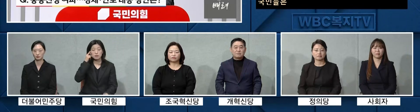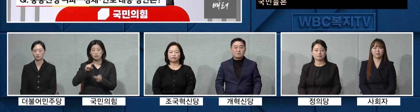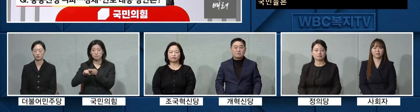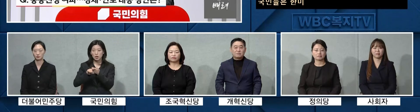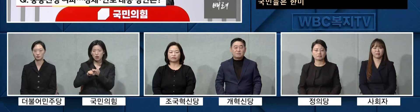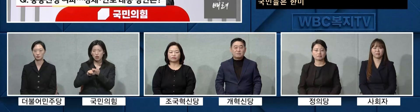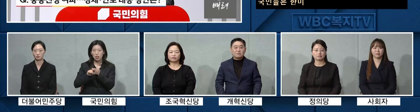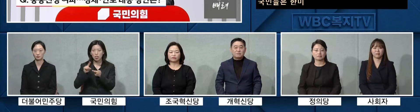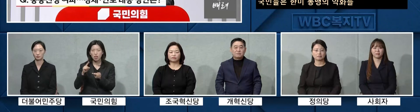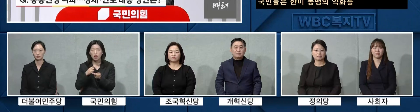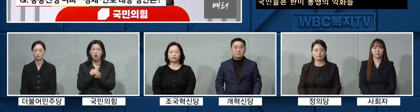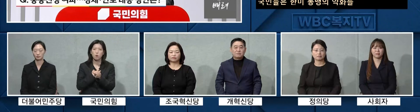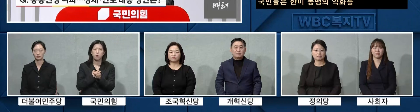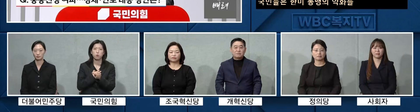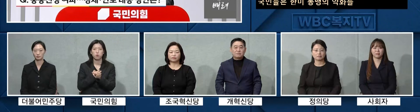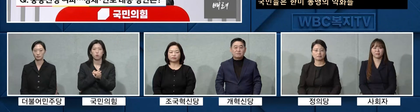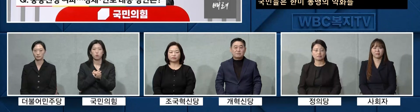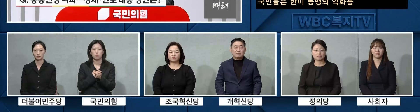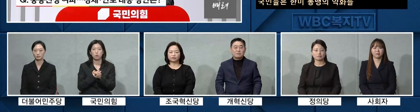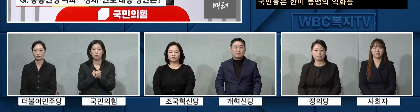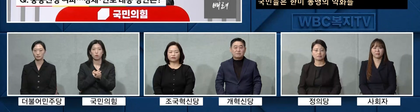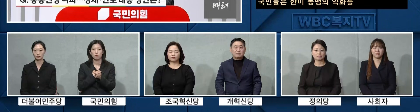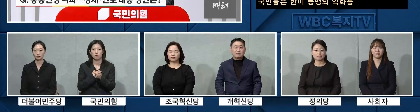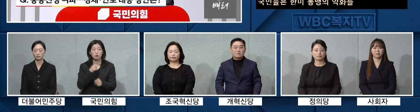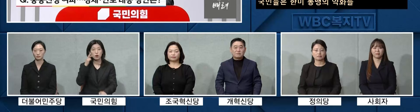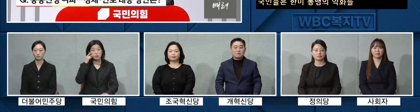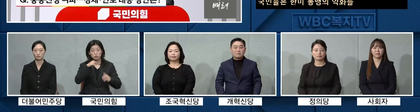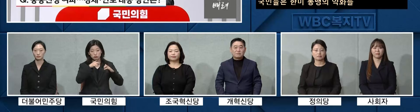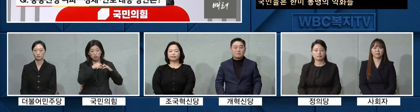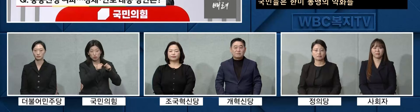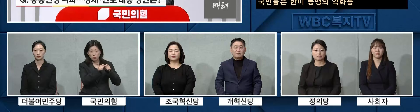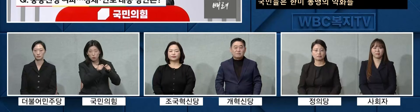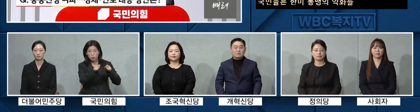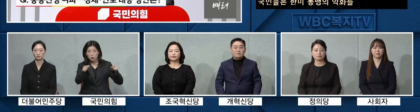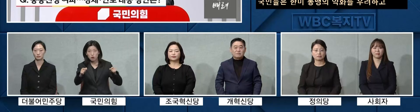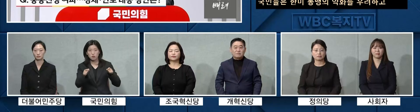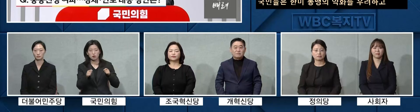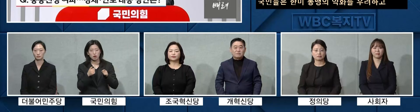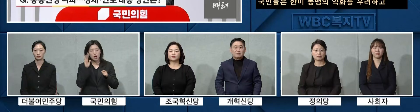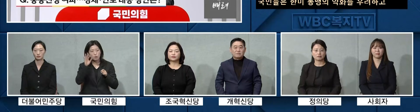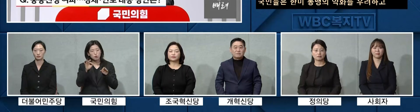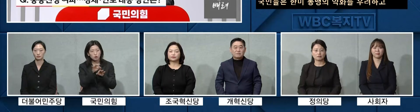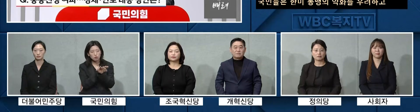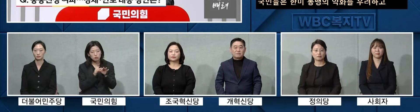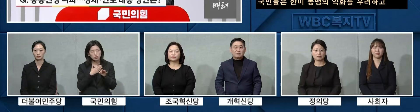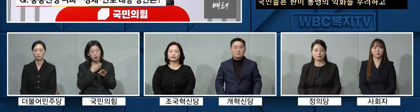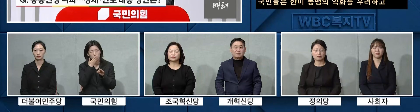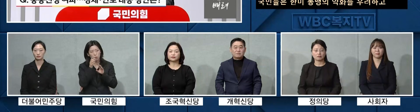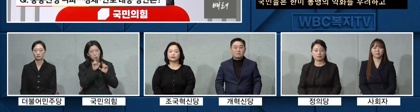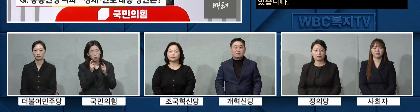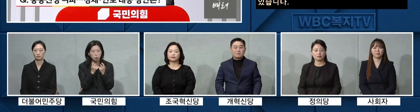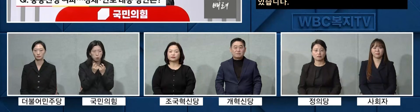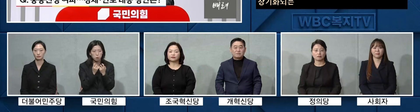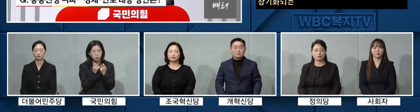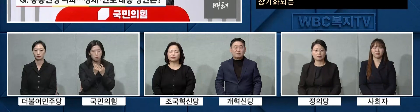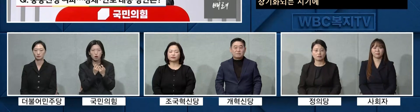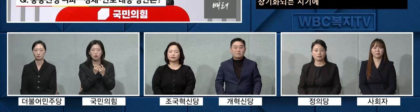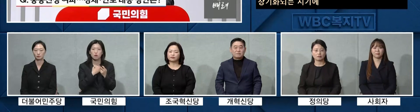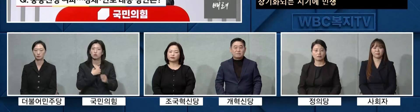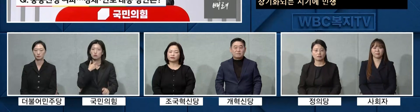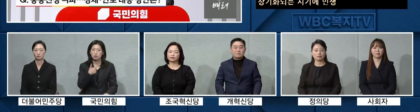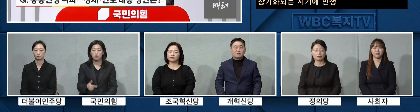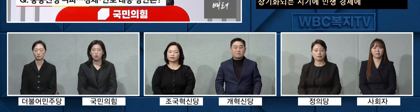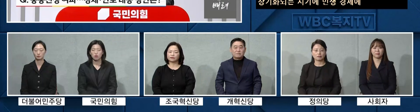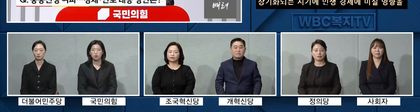있습니다. 장기화될 시에 민생 경제에 미칠 영향을 걱정하고 있습니다. 국민의 입장은 분명합니다. 이번